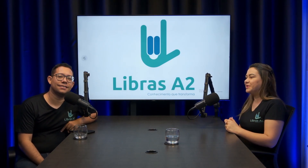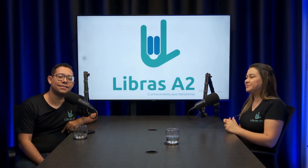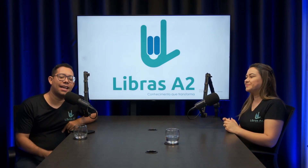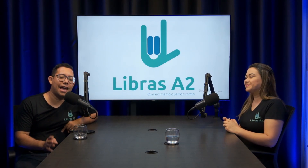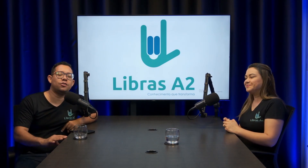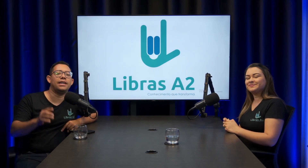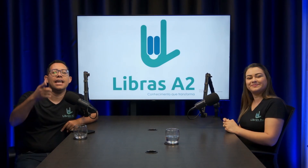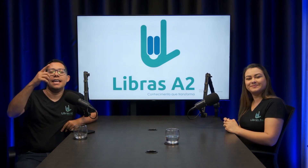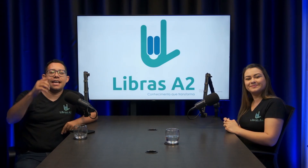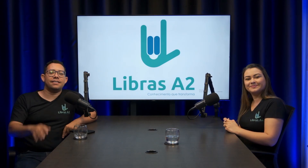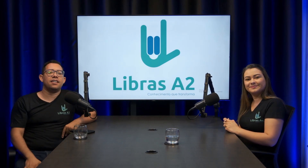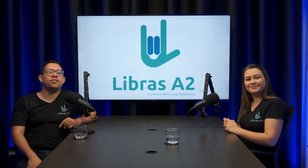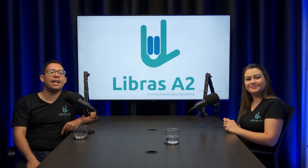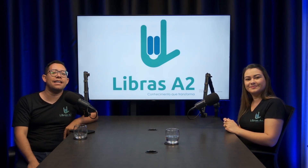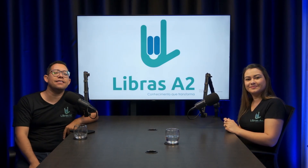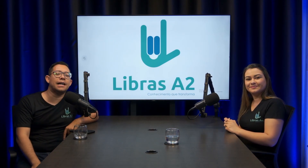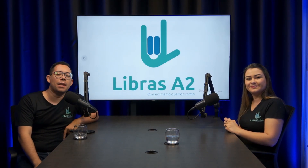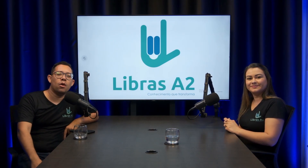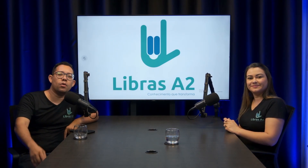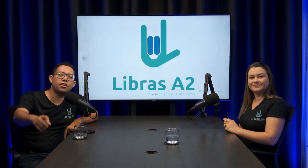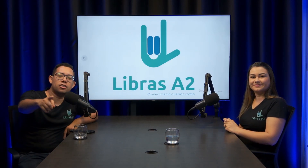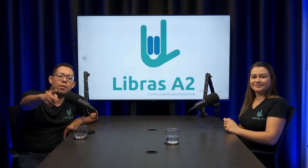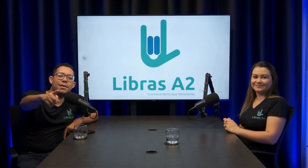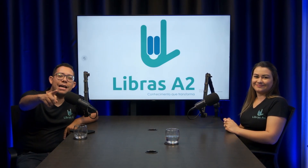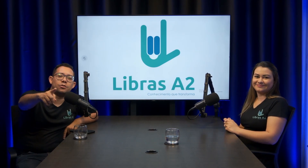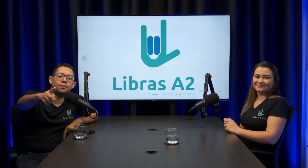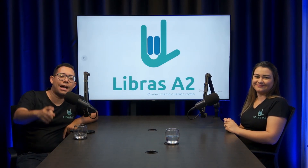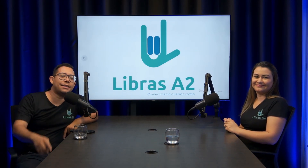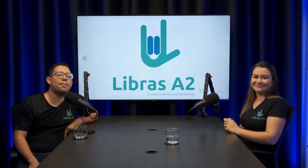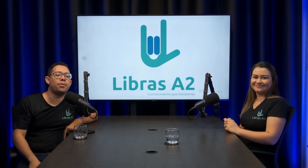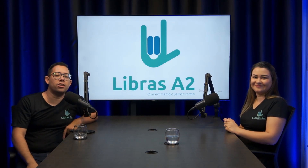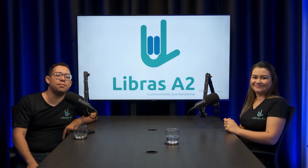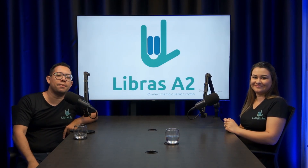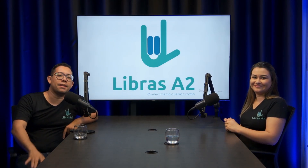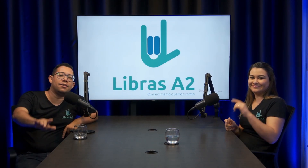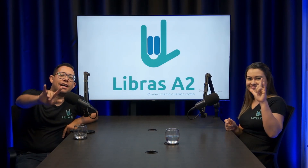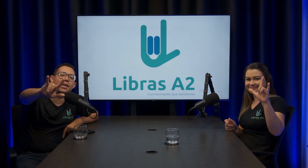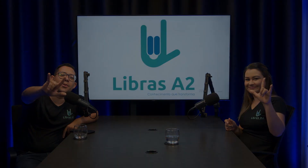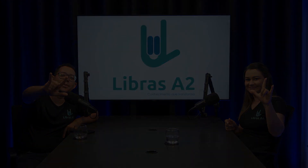É isso aí. E assim a gente finaliza, um grandíssimo abraço, até a próxima, valeu!